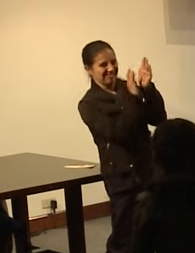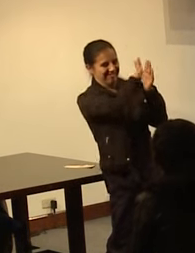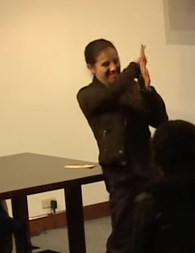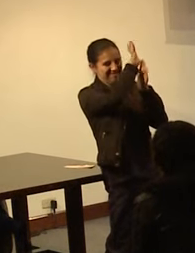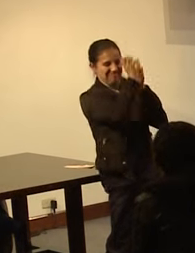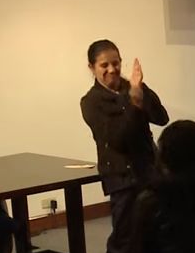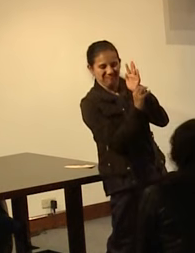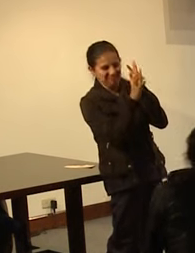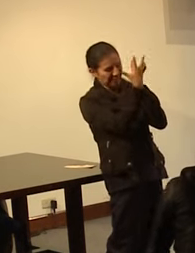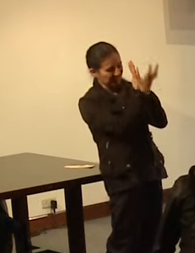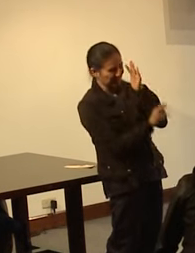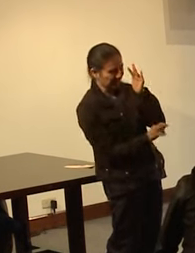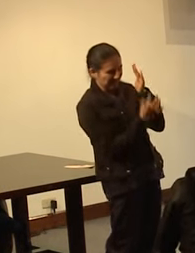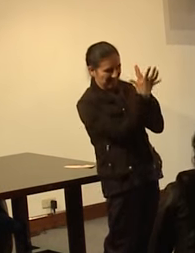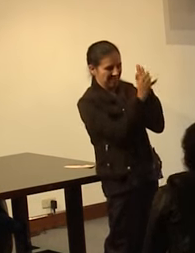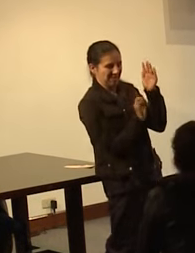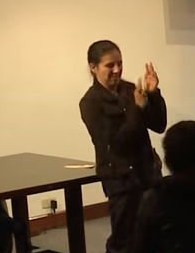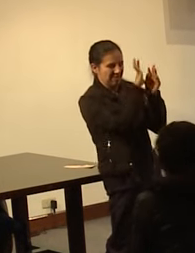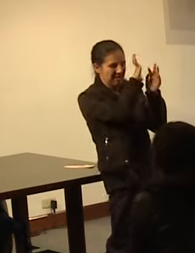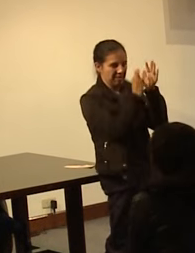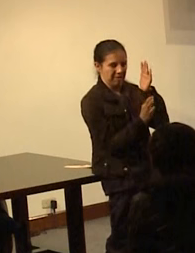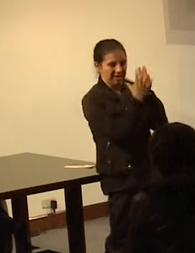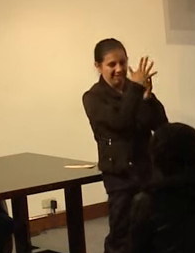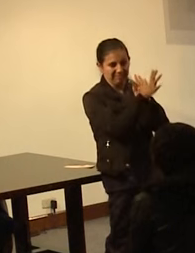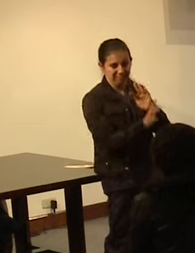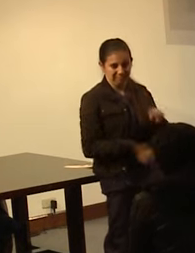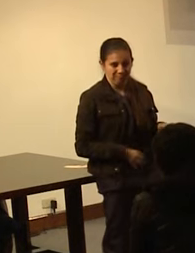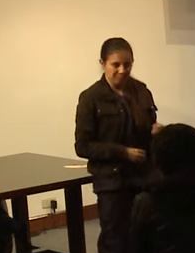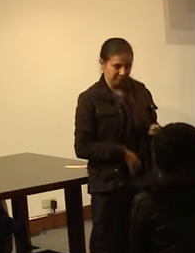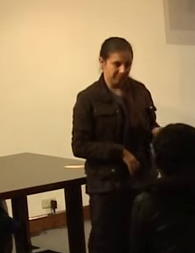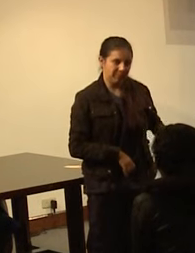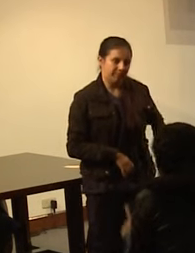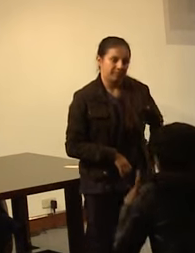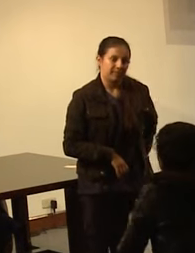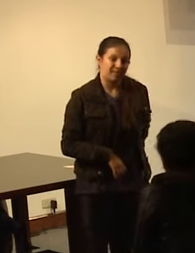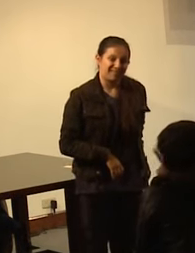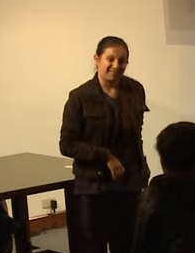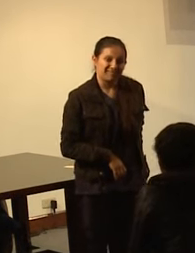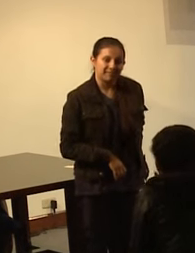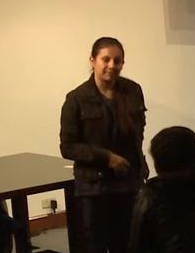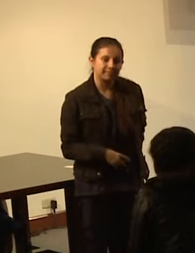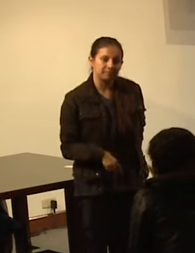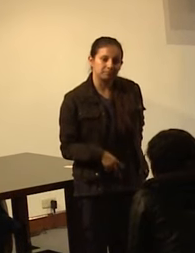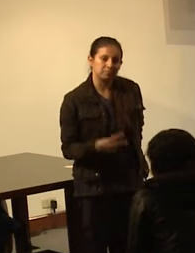Es un árbol donde tiene pues varias como ramas y es como frondoso.